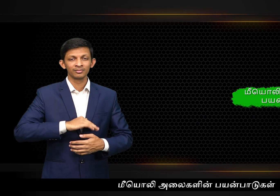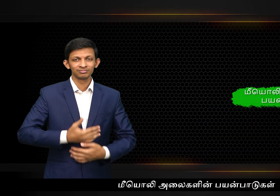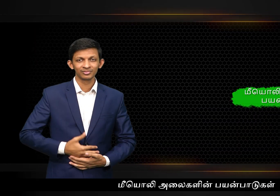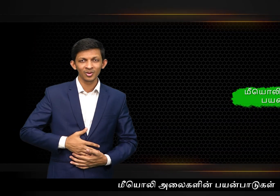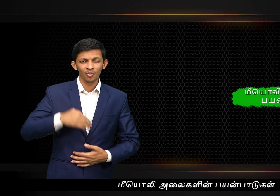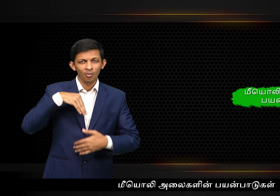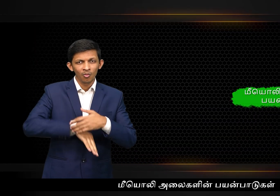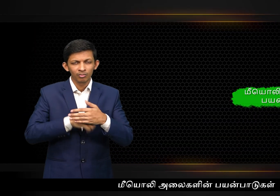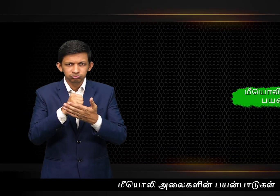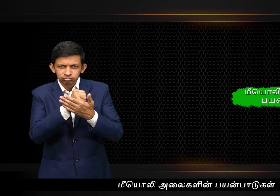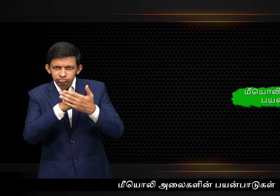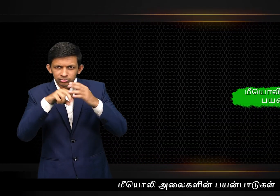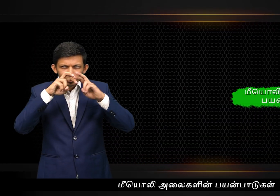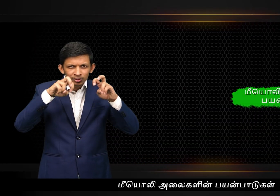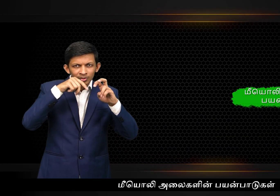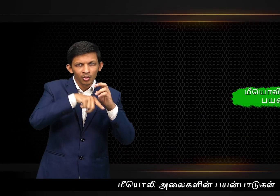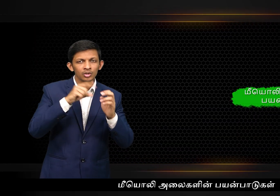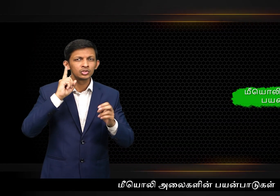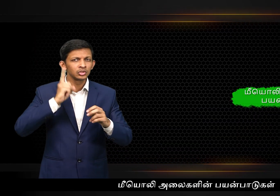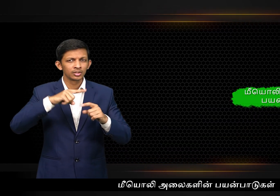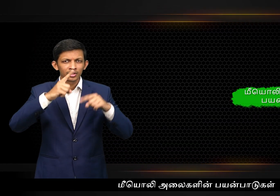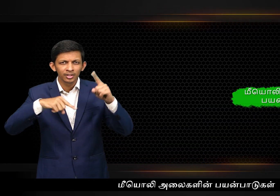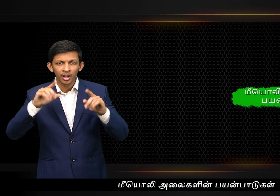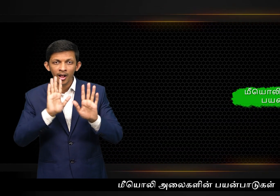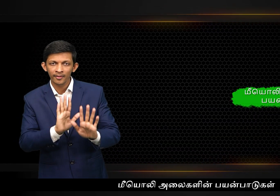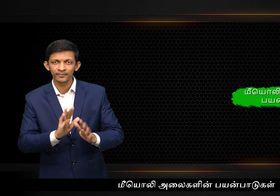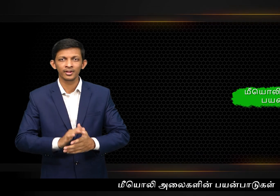மீயொலி அலைகளின் பயன்பாடுகள்.